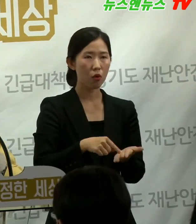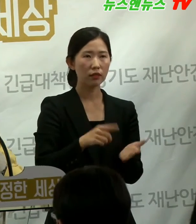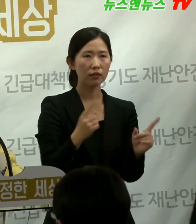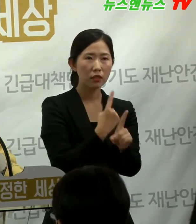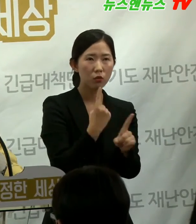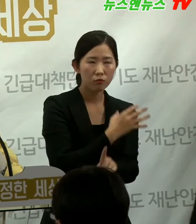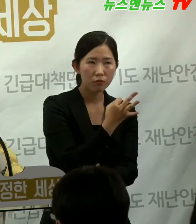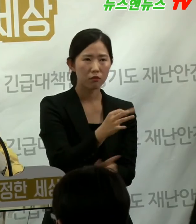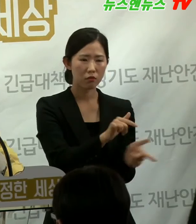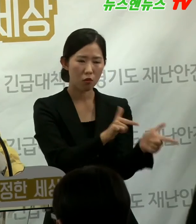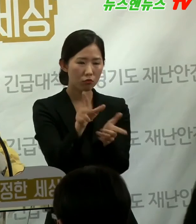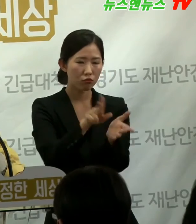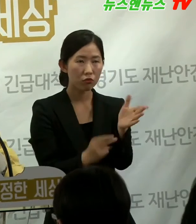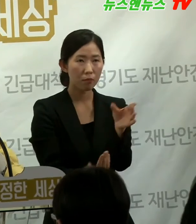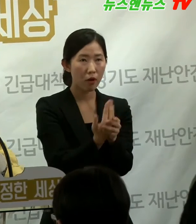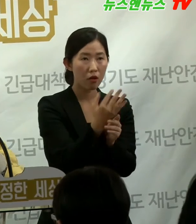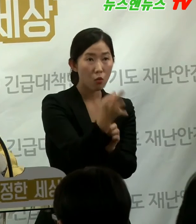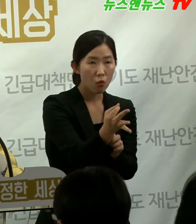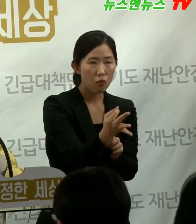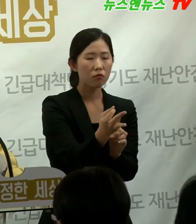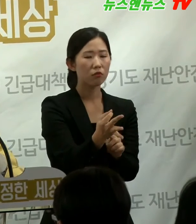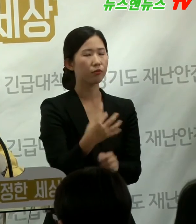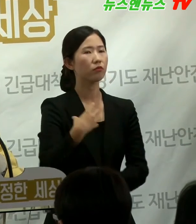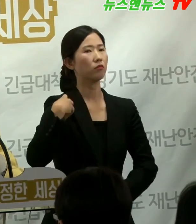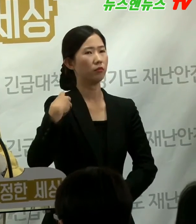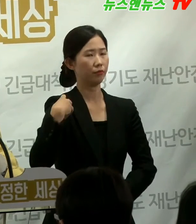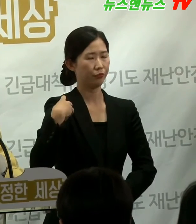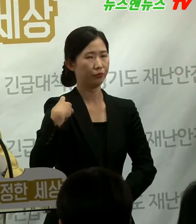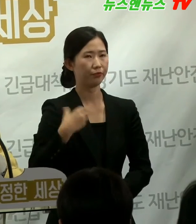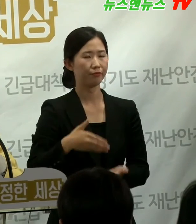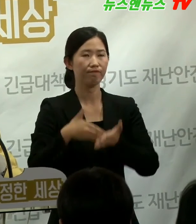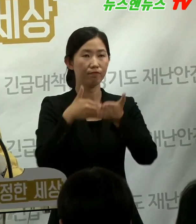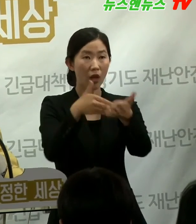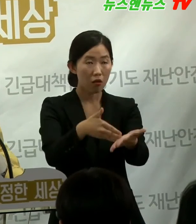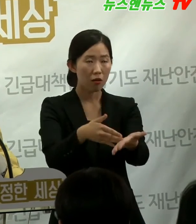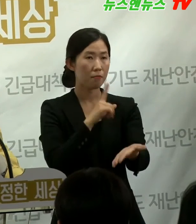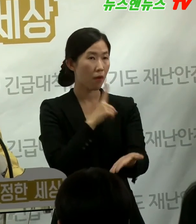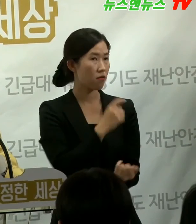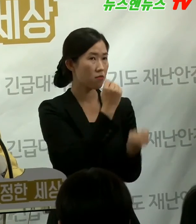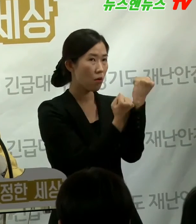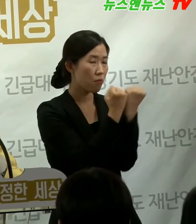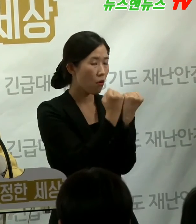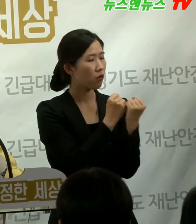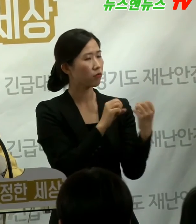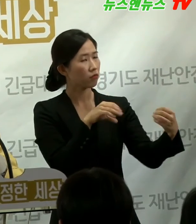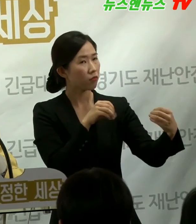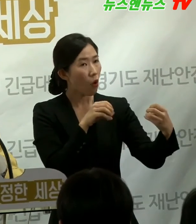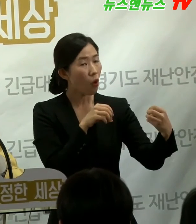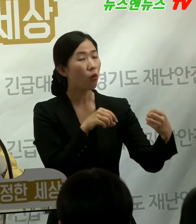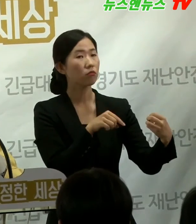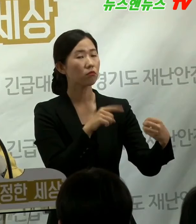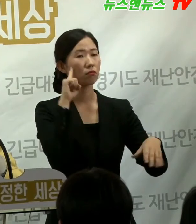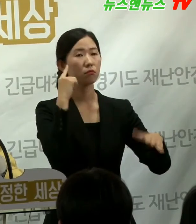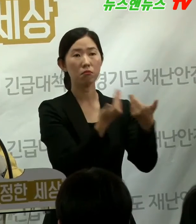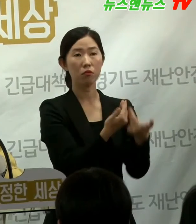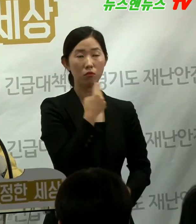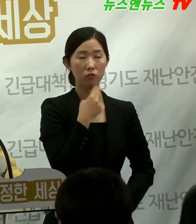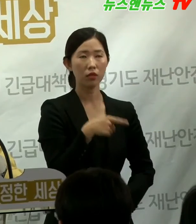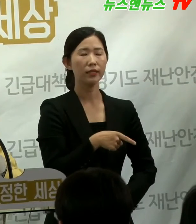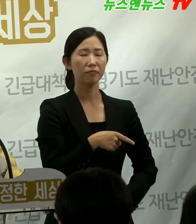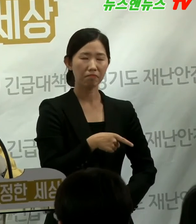좀 부탁드립니다. 라고 했는데 뭐 적극적으로 뭐 반대 안 하시고 뭐 그런